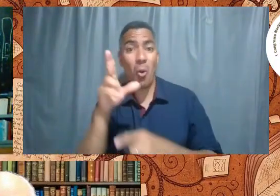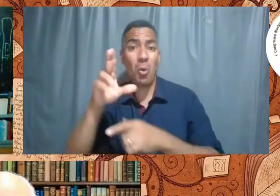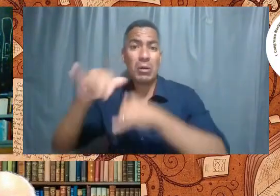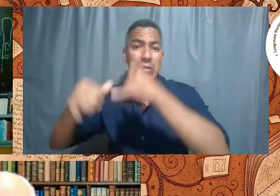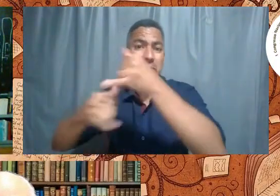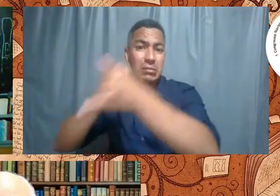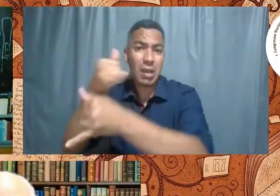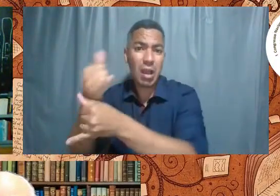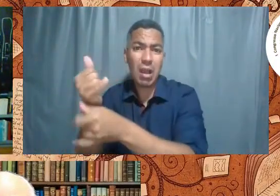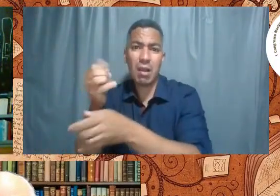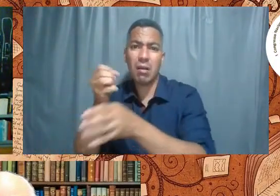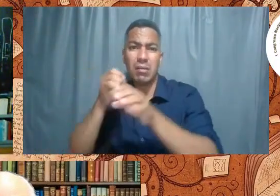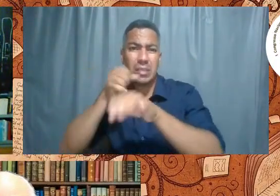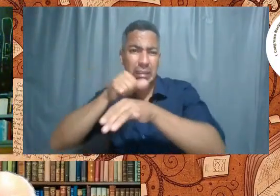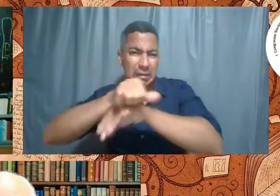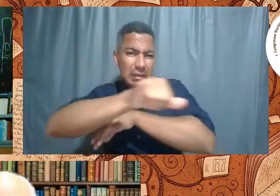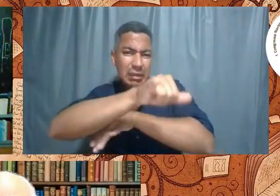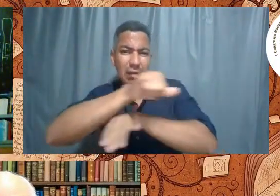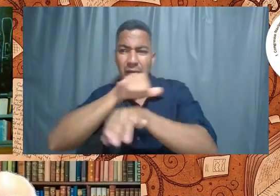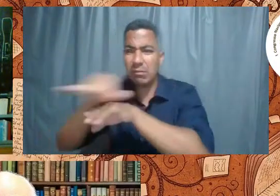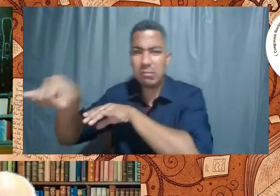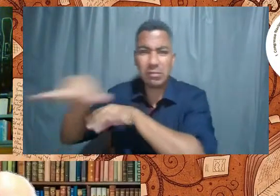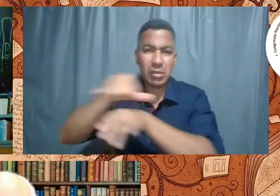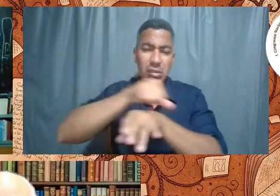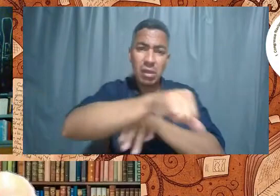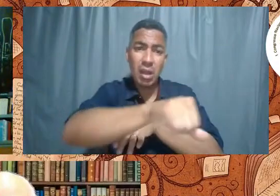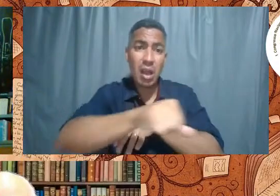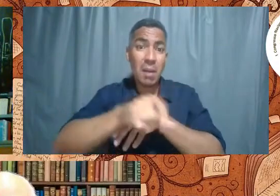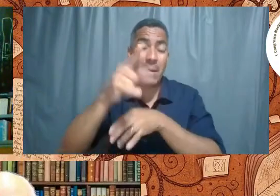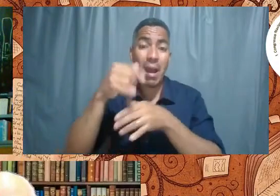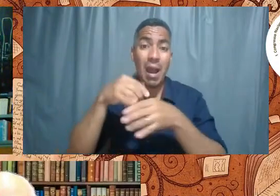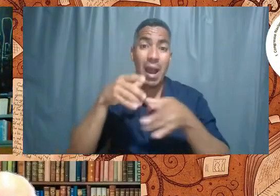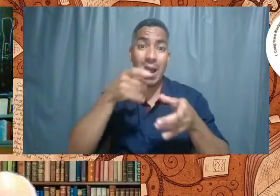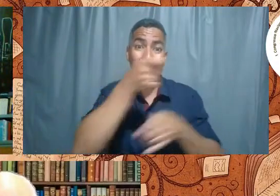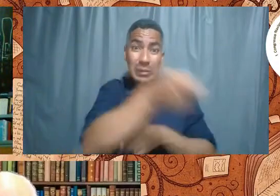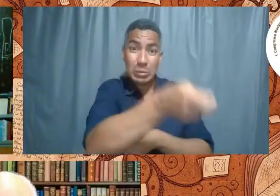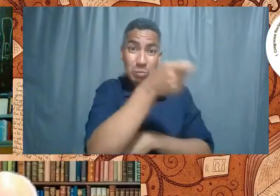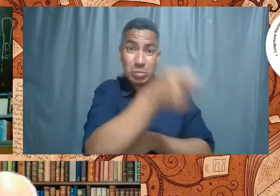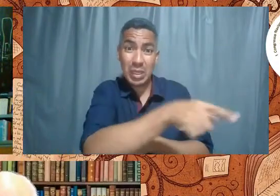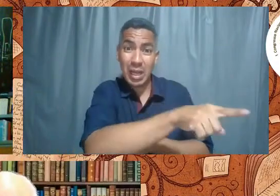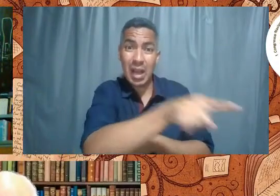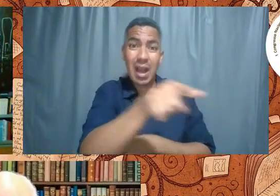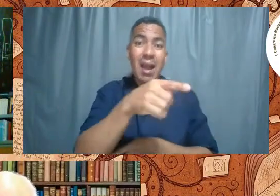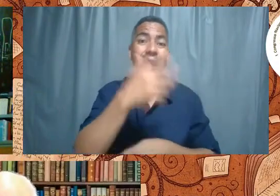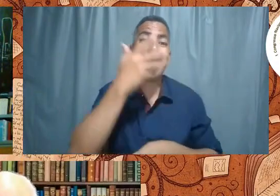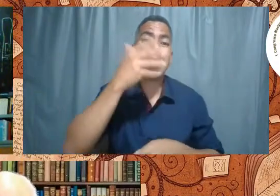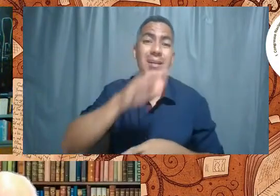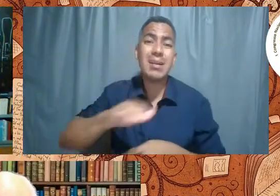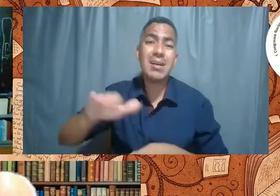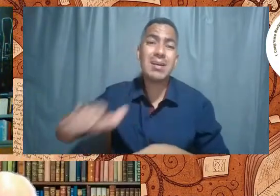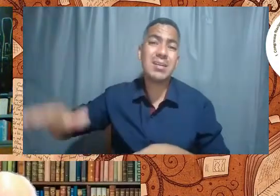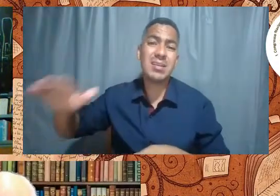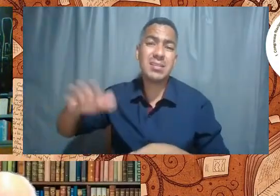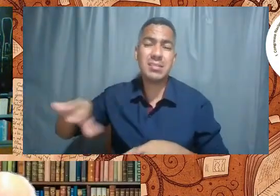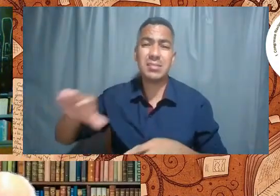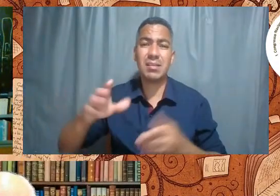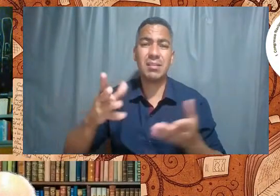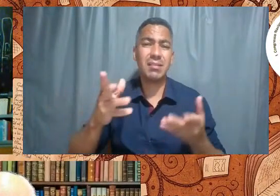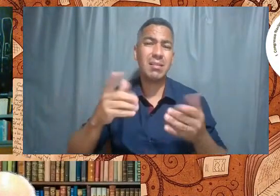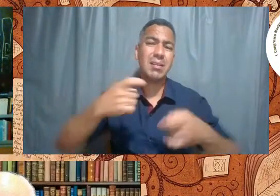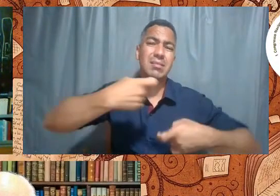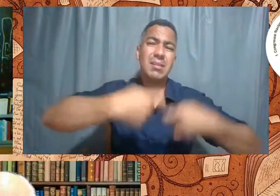Para obrigar as crianças a se introduzirem num código de sexualidade, né? Onde elas